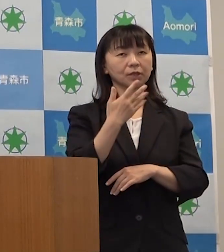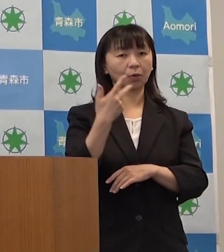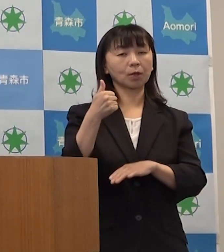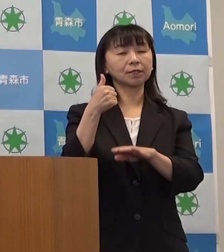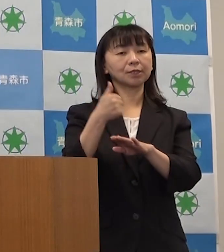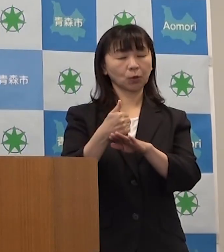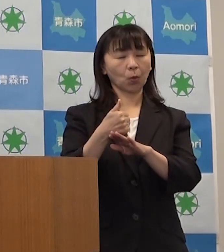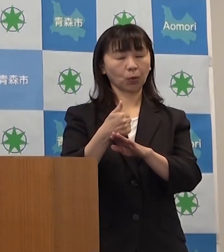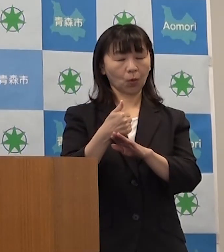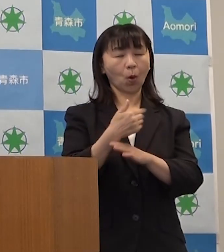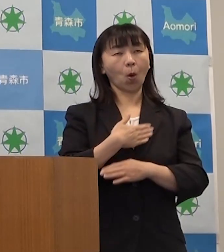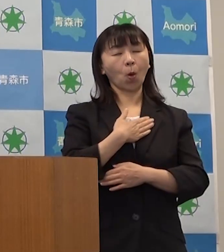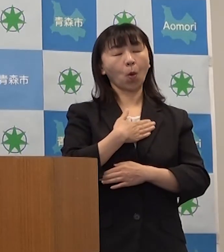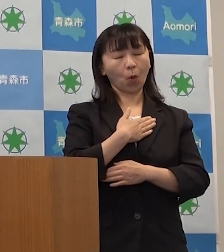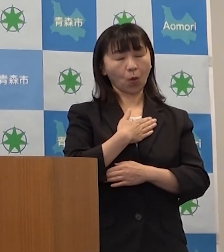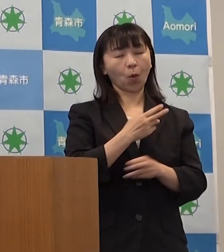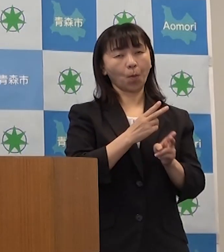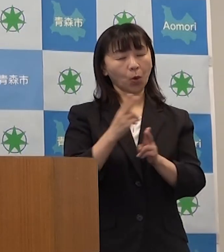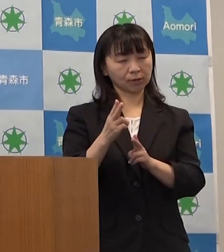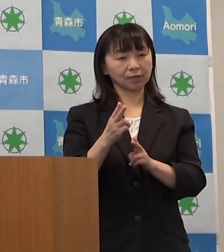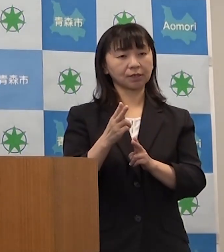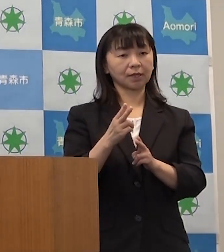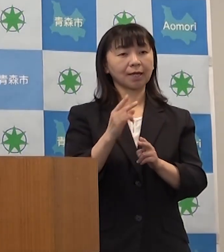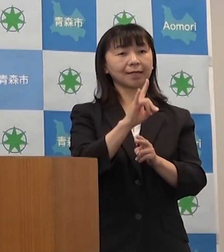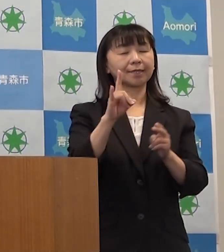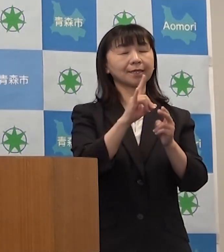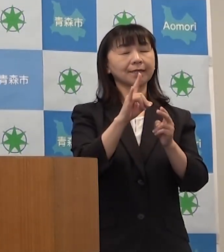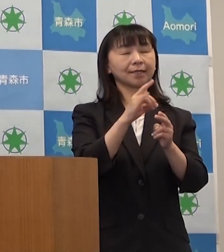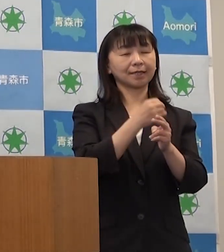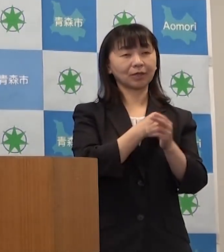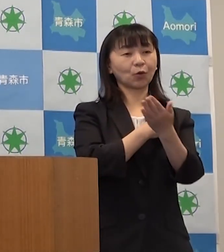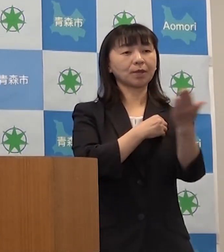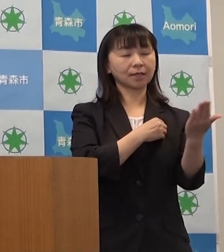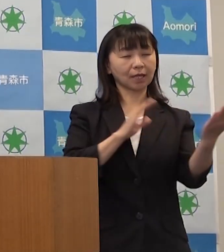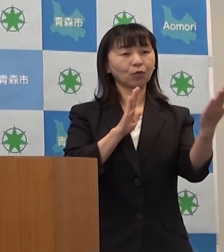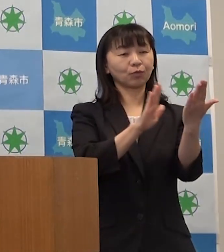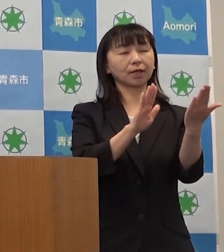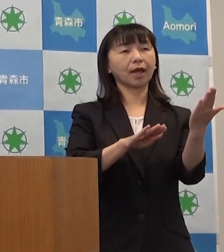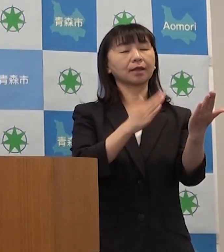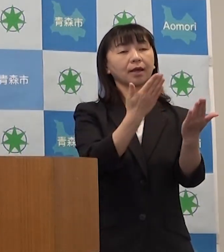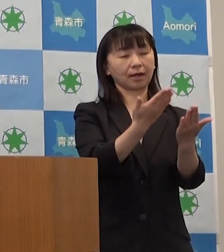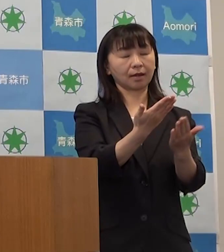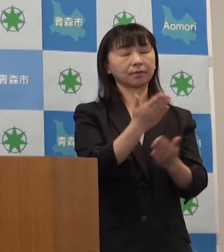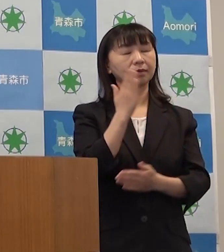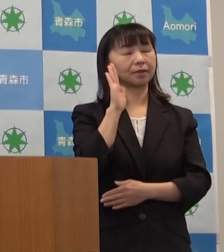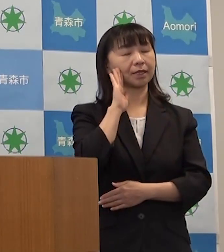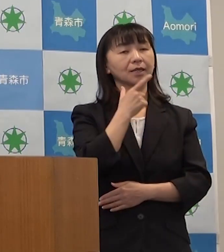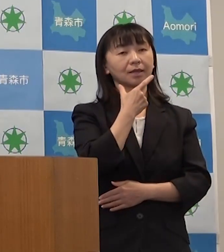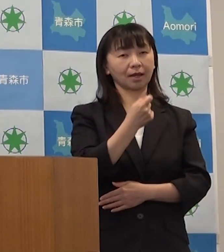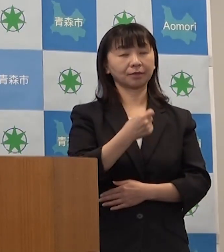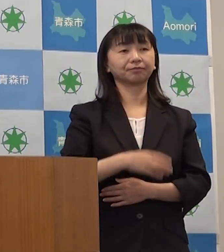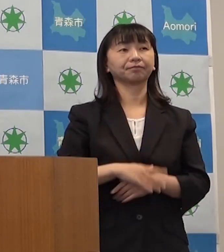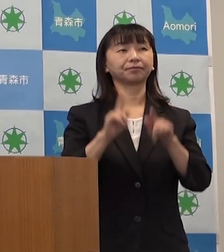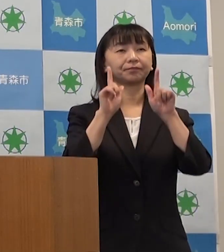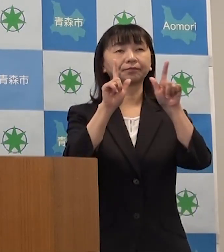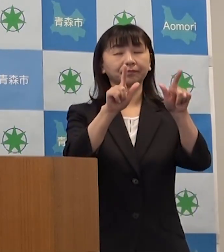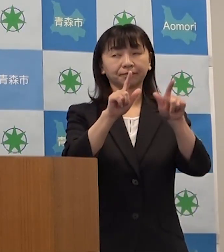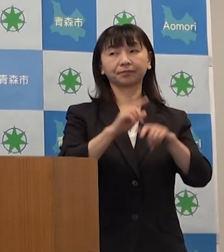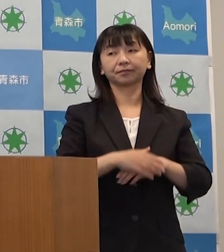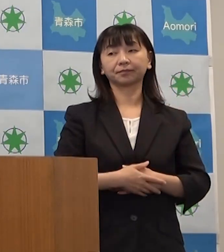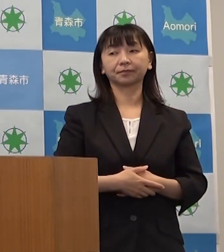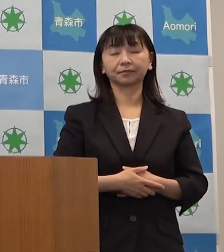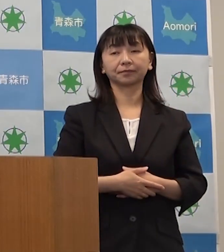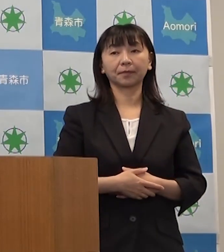どういった心持ちで議員の皆さんに向き合っていきたいかお願いします。 そうですね、